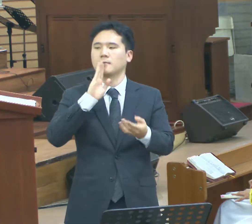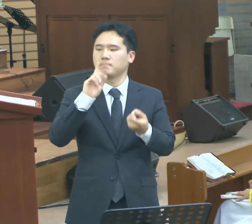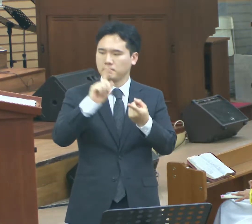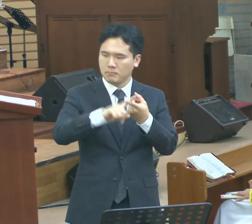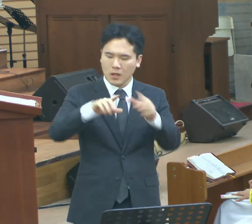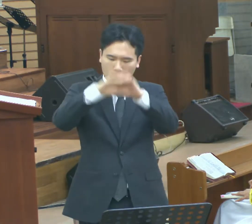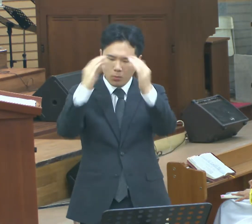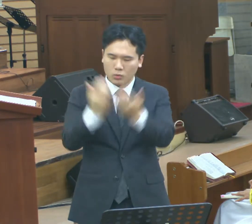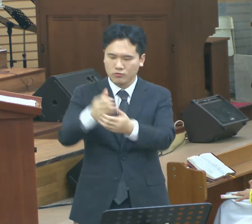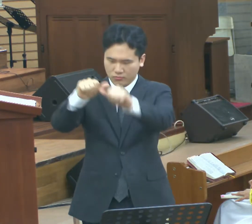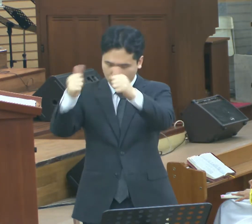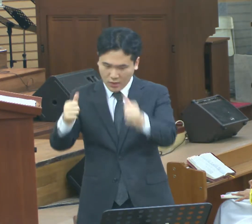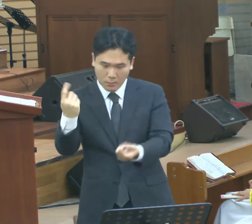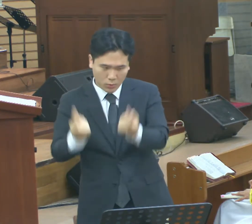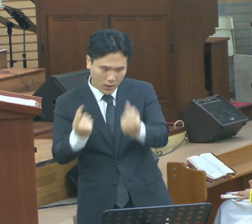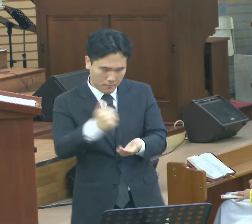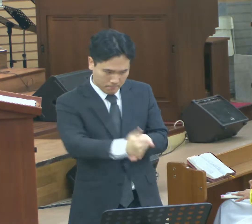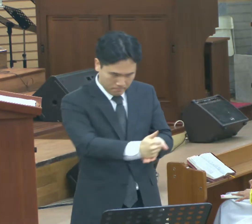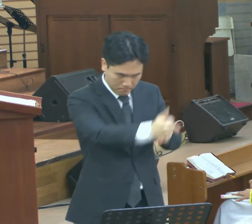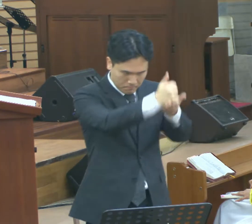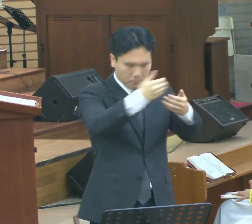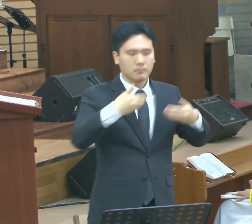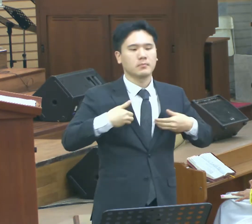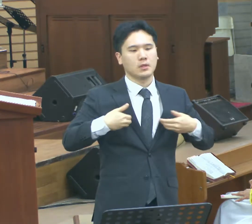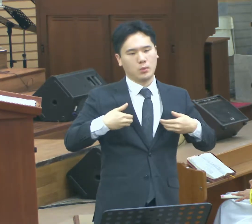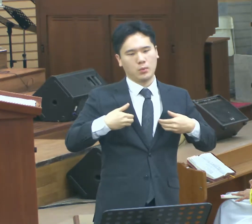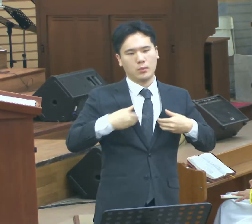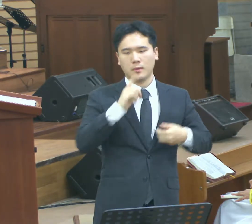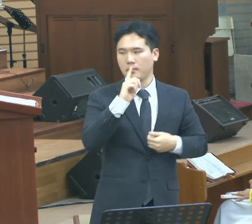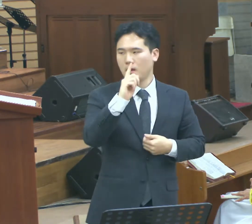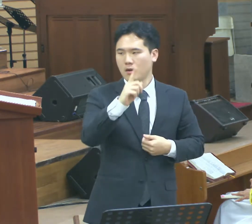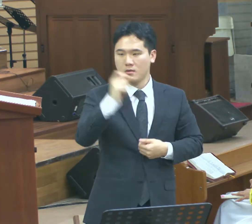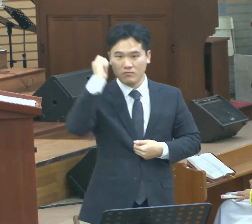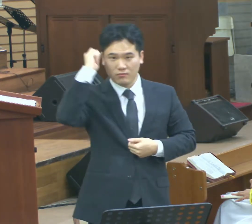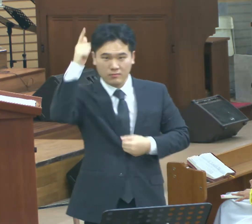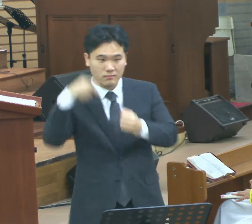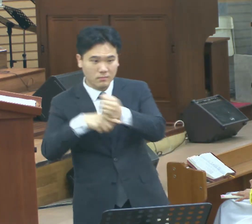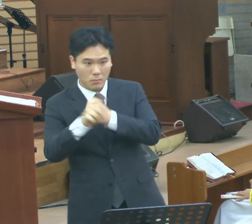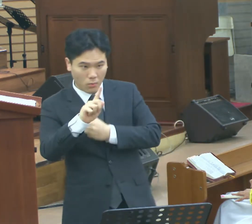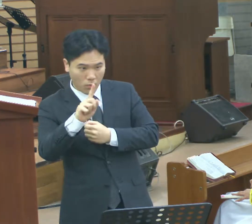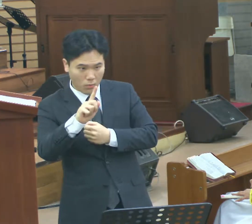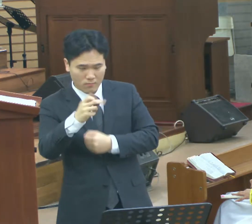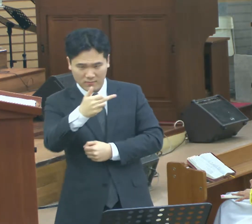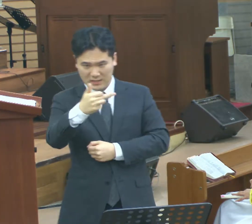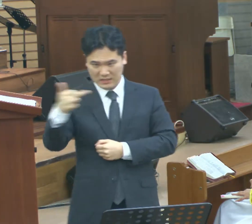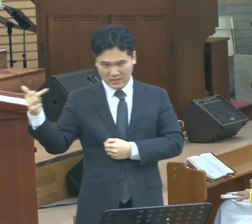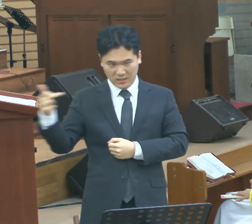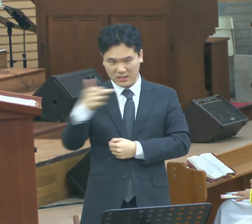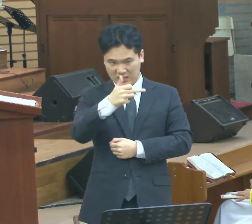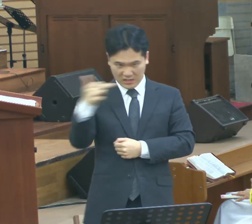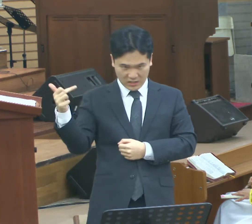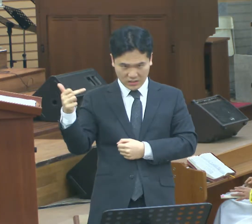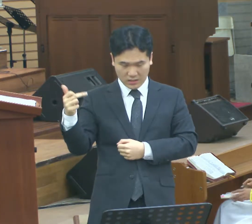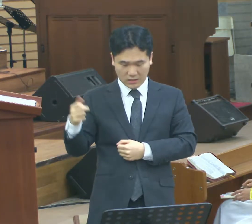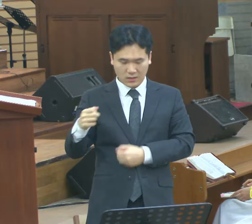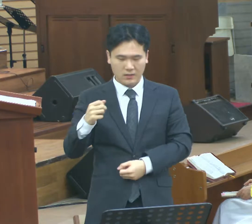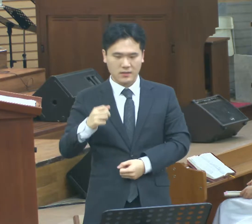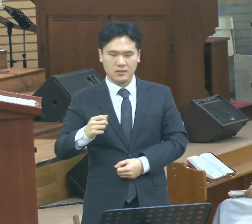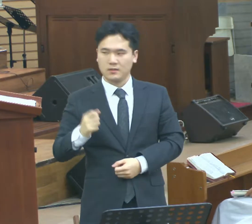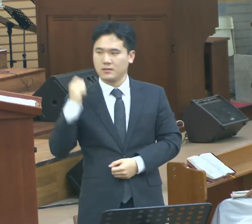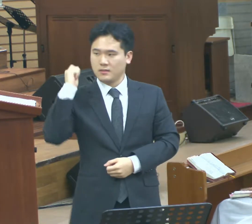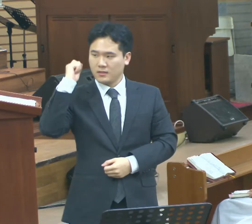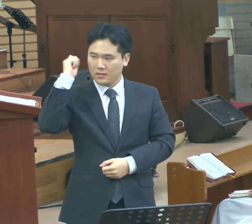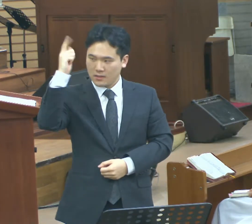그랬어요. 위대하다는 단어는 그냥 크다는 뜻이에요. 크다. 하나님은 크다. 크시다. 지극히